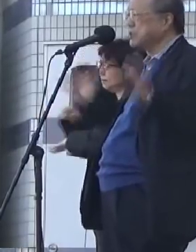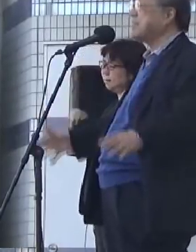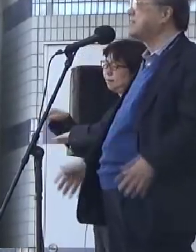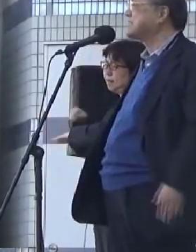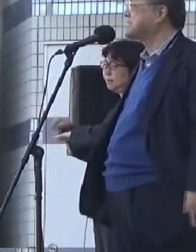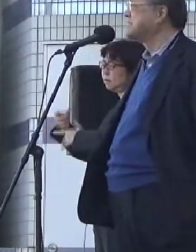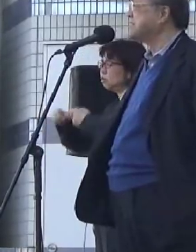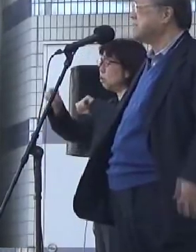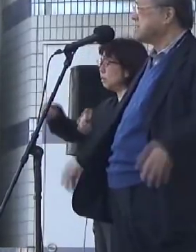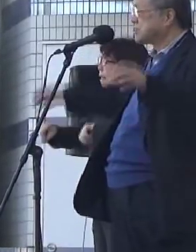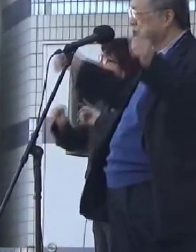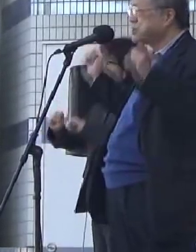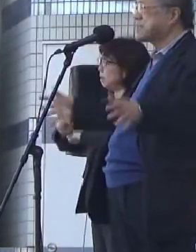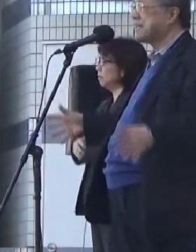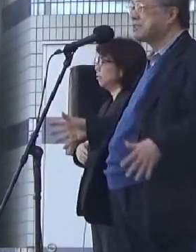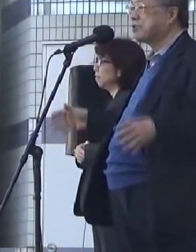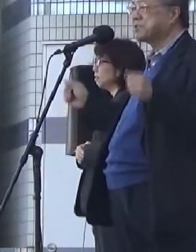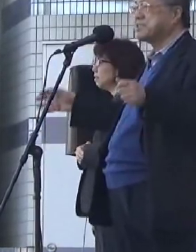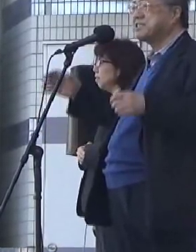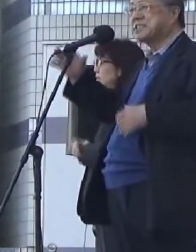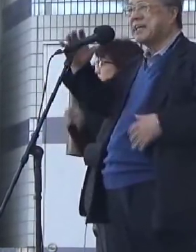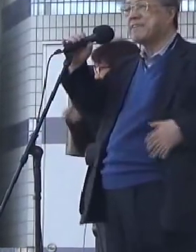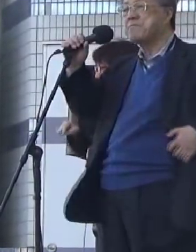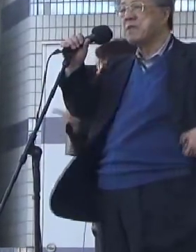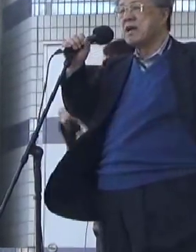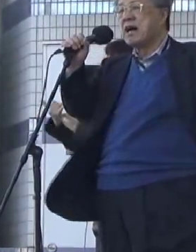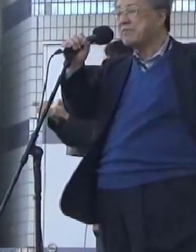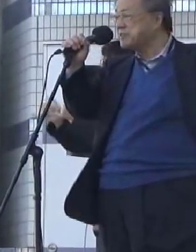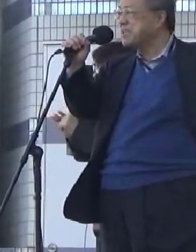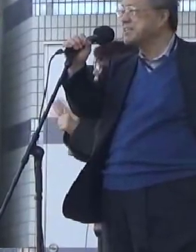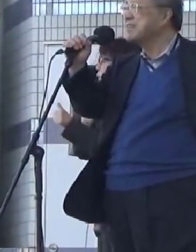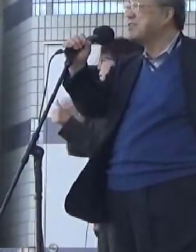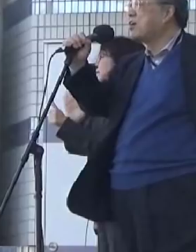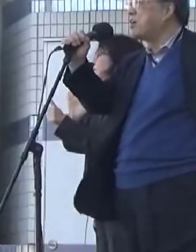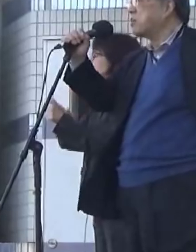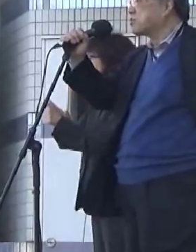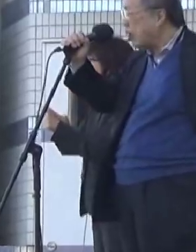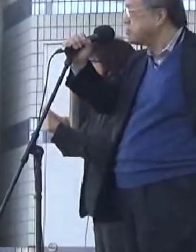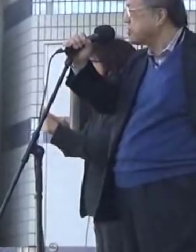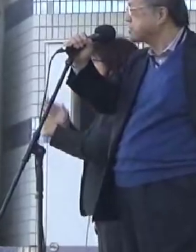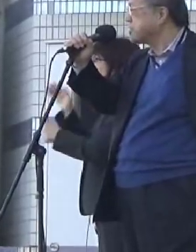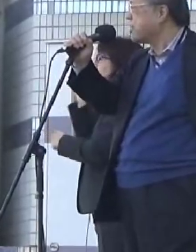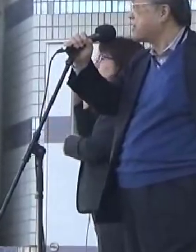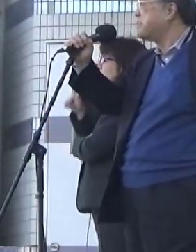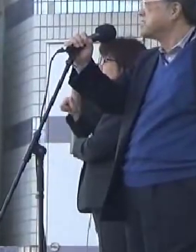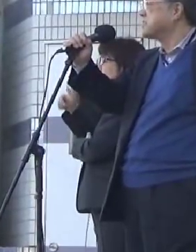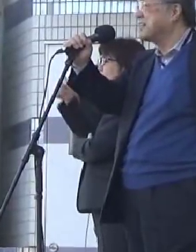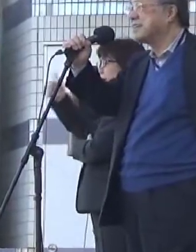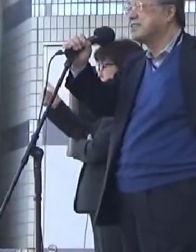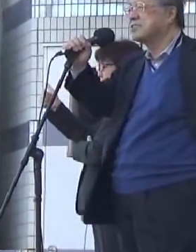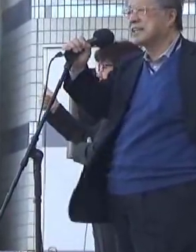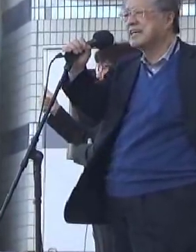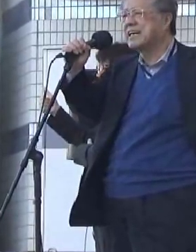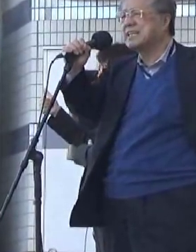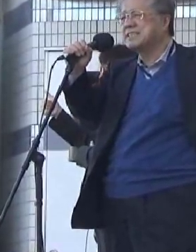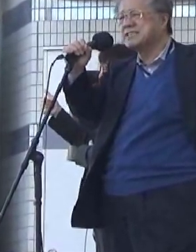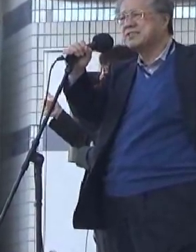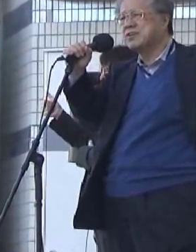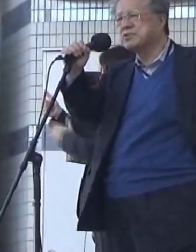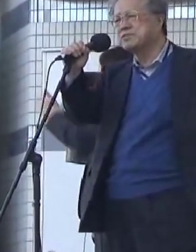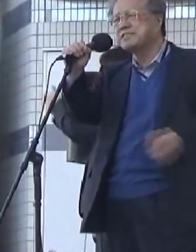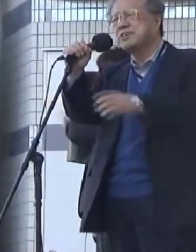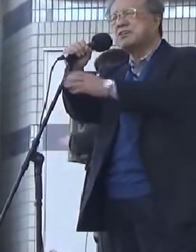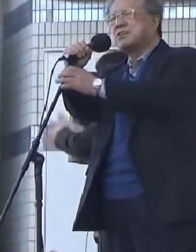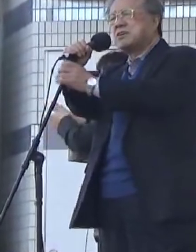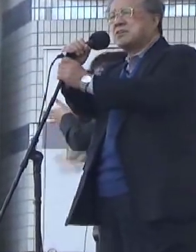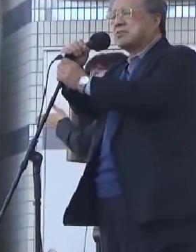を行います。そうした野党を支持して安倍政権を今度こそ政権の座から引